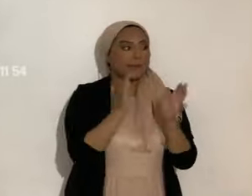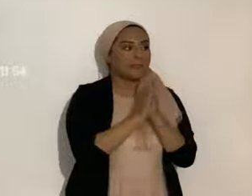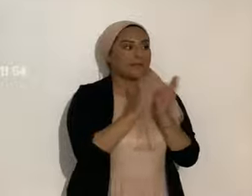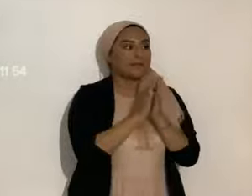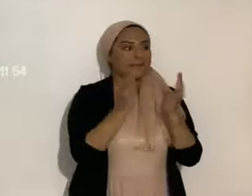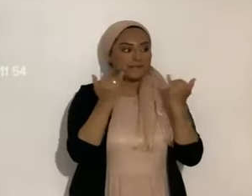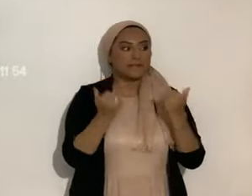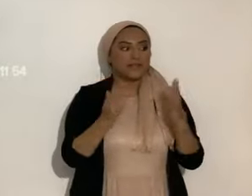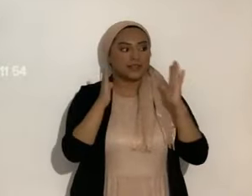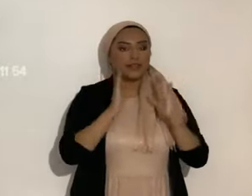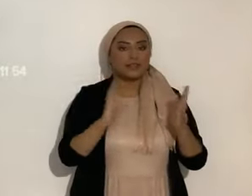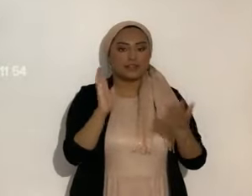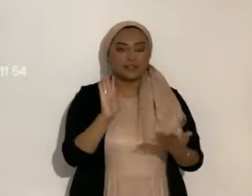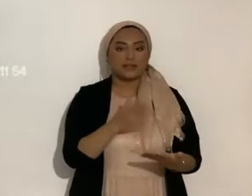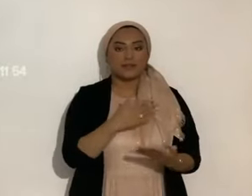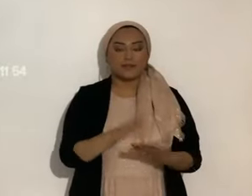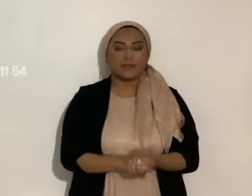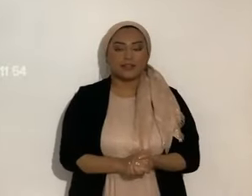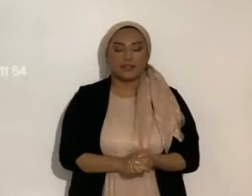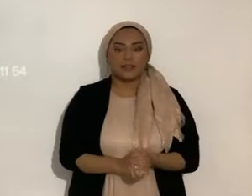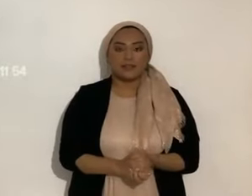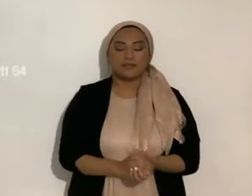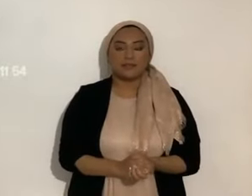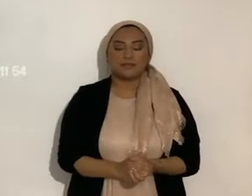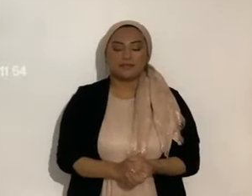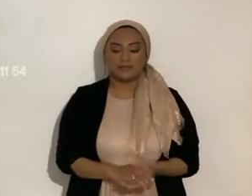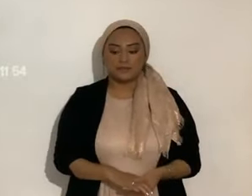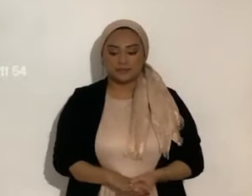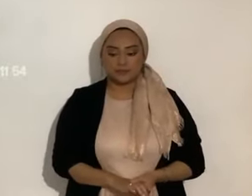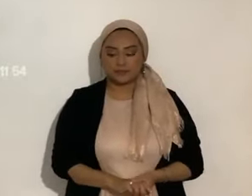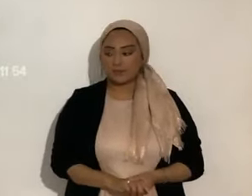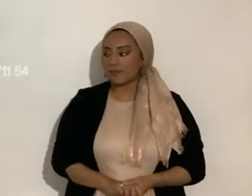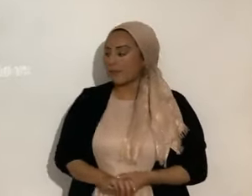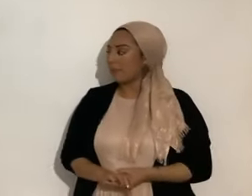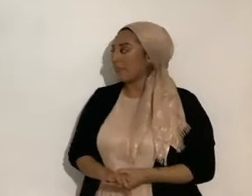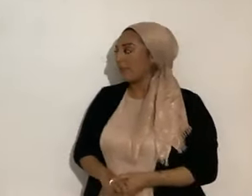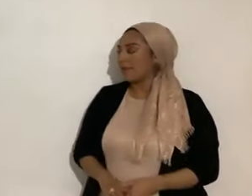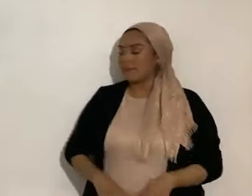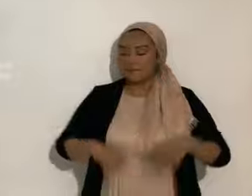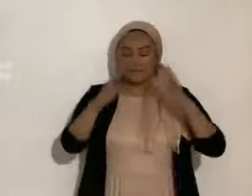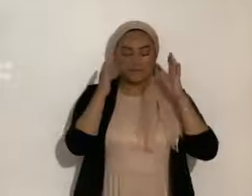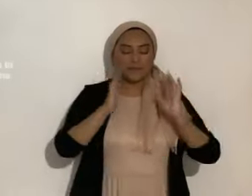cantar el Isma Israel, al menos como yo se los digo, como yo lo canto. Amén.